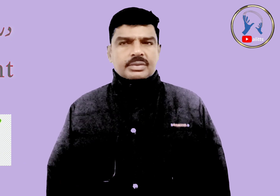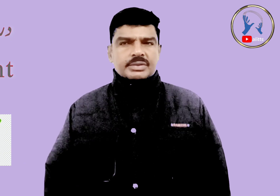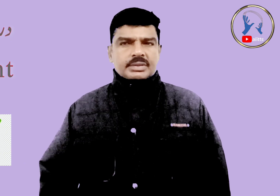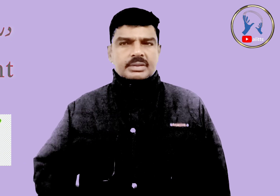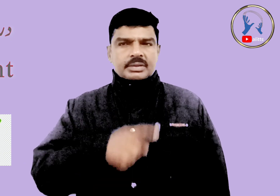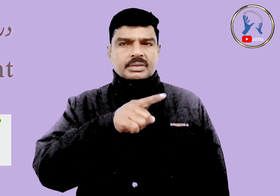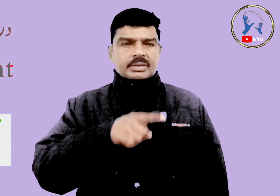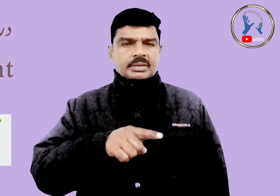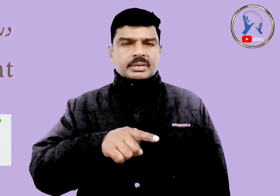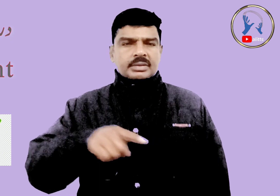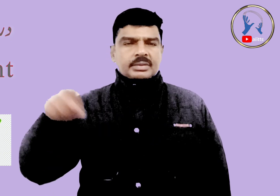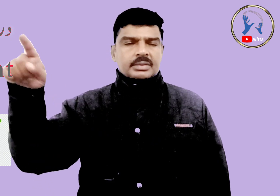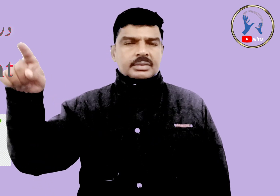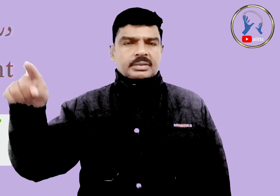दुरुस्त।